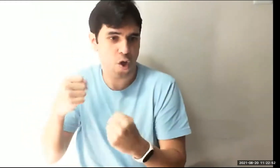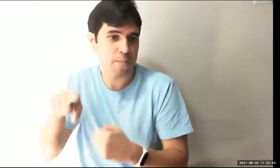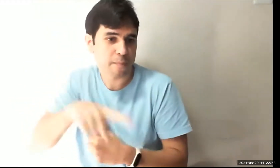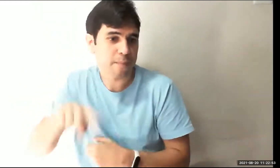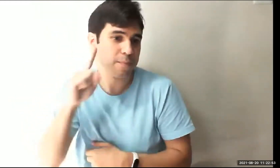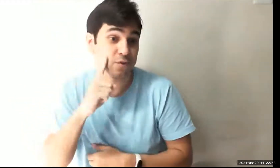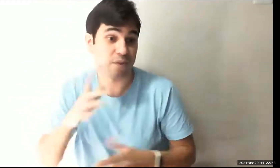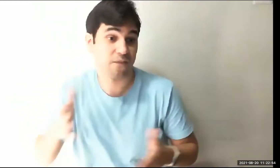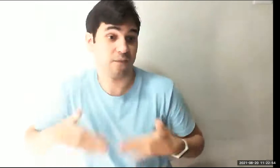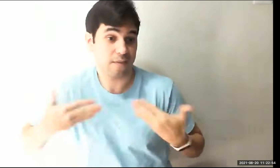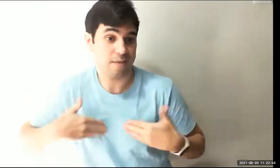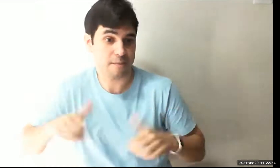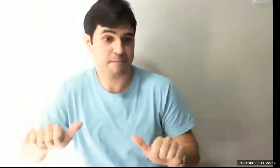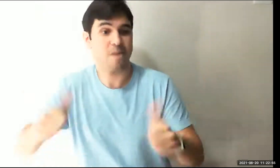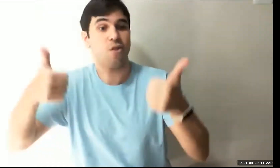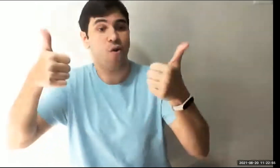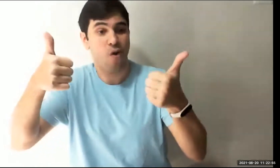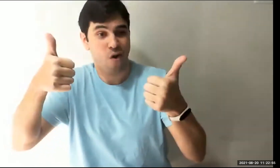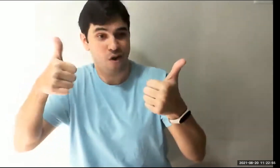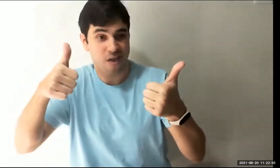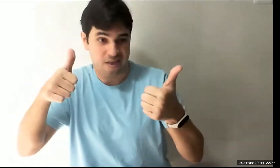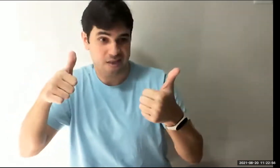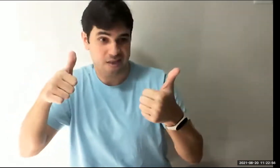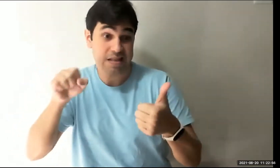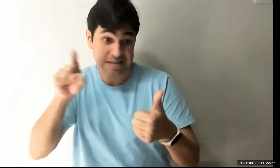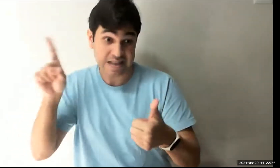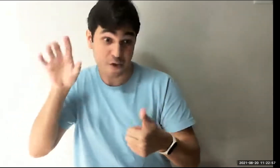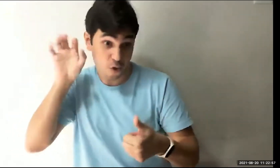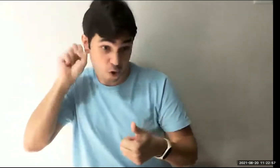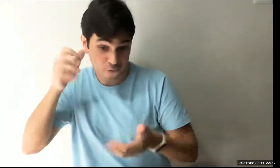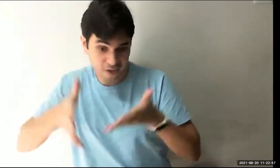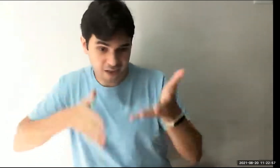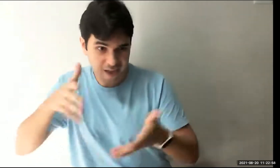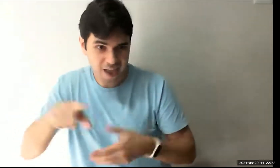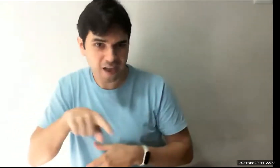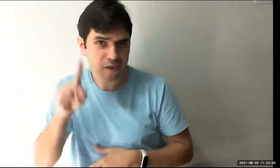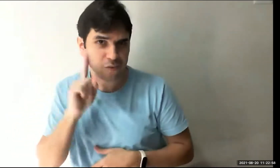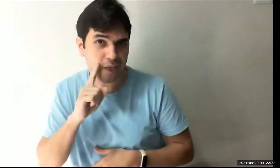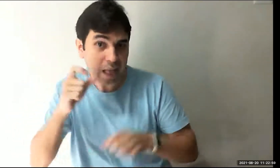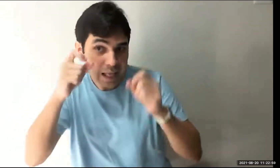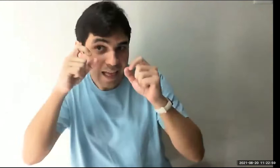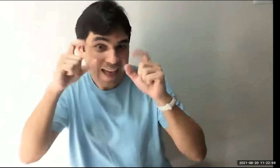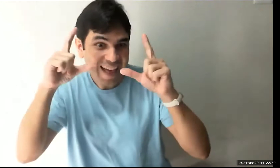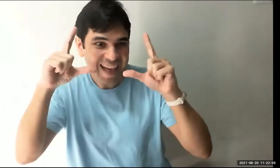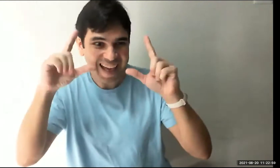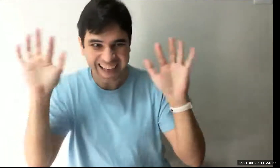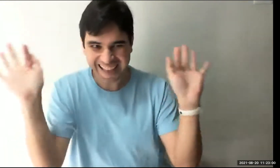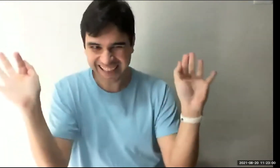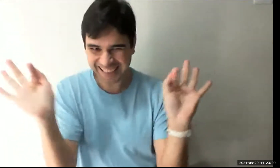de visualidade mesmo, para que se fortaleça ainda mais esses sinais na área dos esportes, eu como